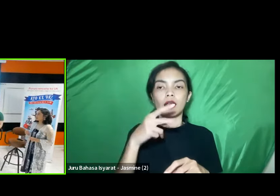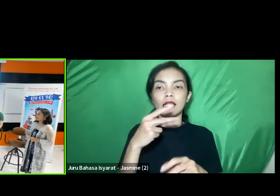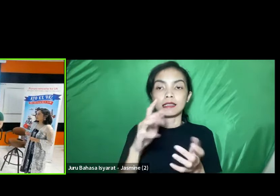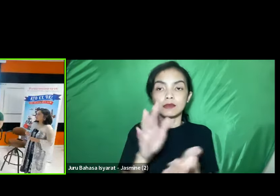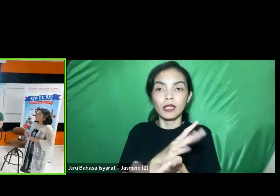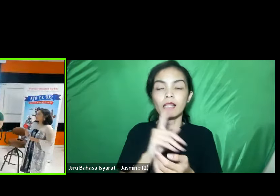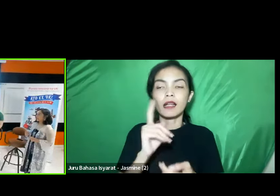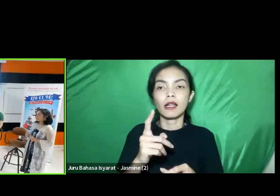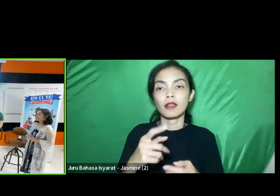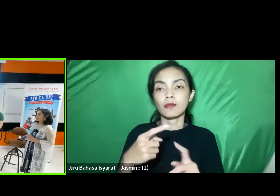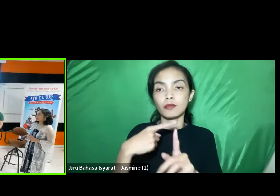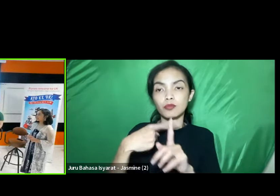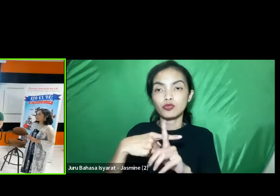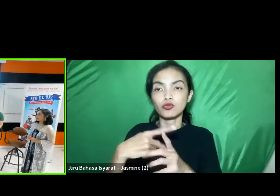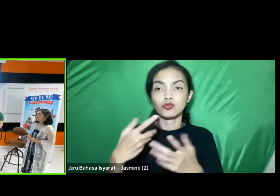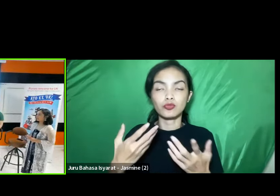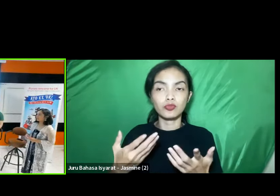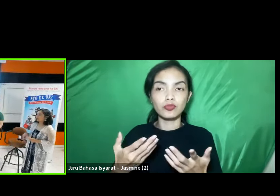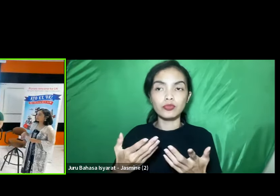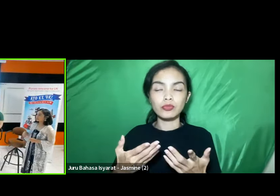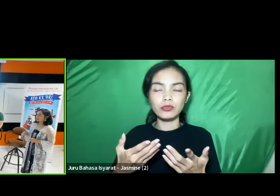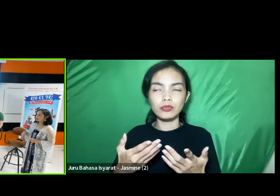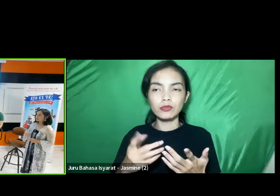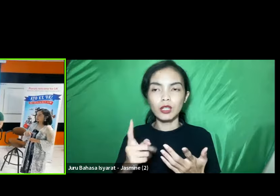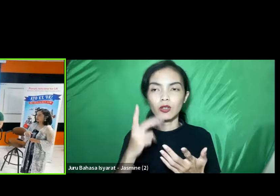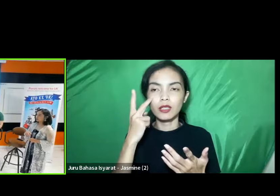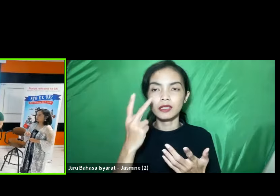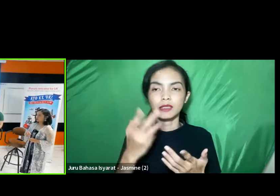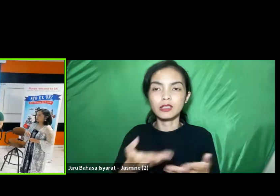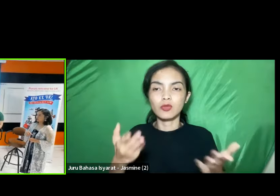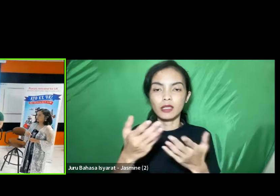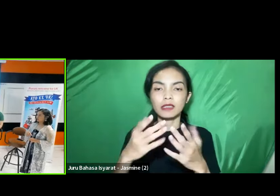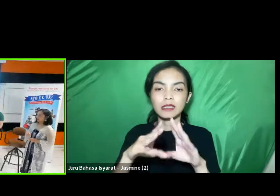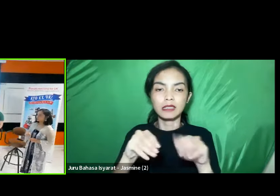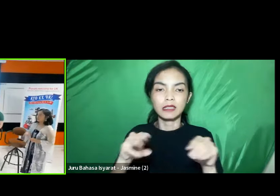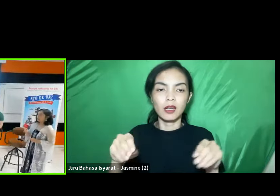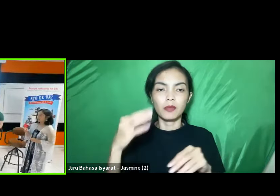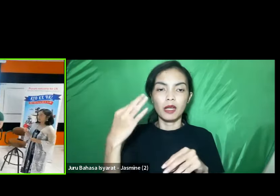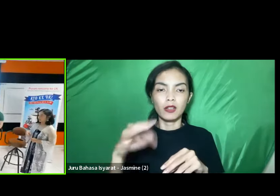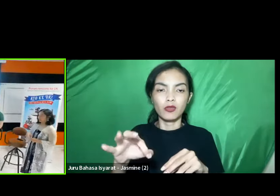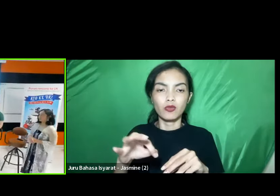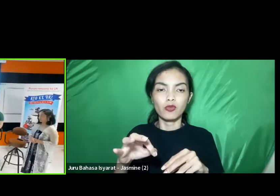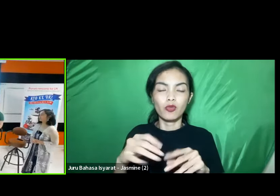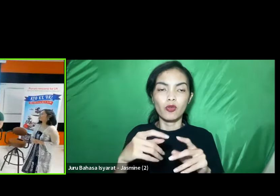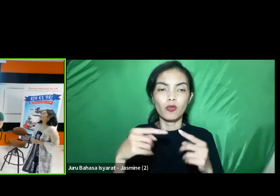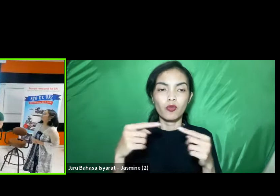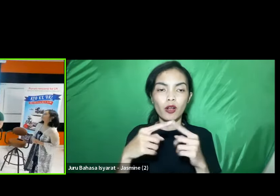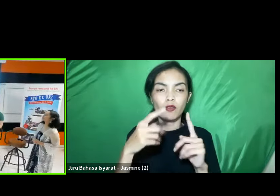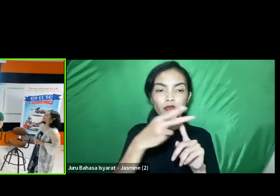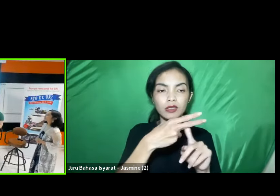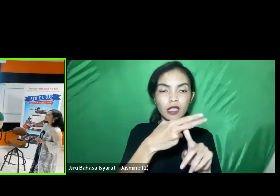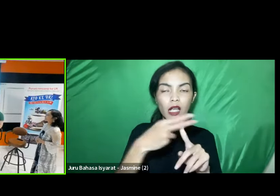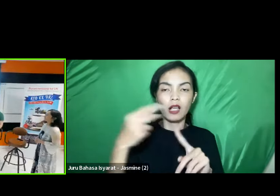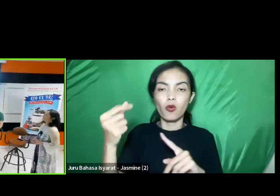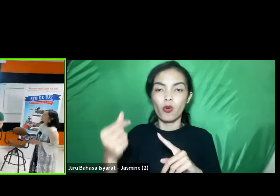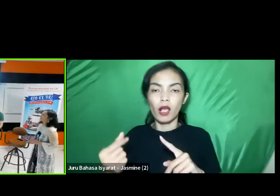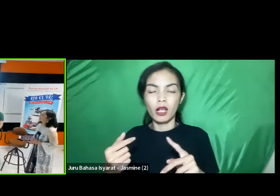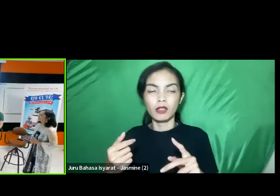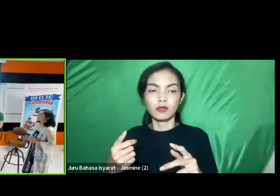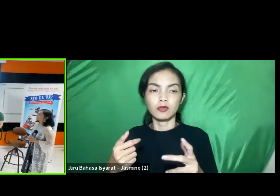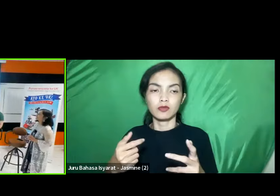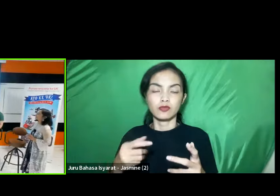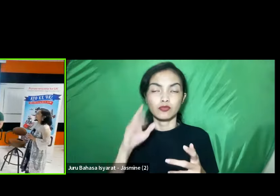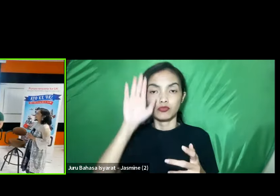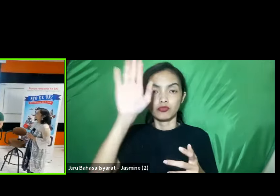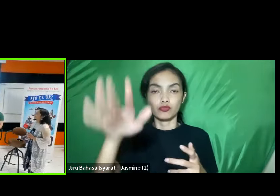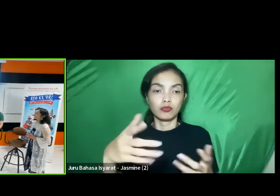apalagi kalau tiba-tiba menemukan sebuah apa ya sebuah profesi baru yang melibatkan fisika dan keuangan gitu ya profesi masa